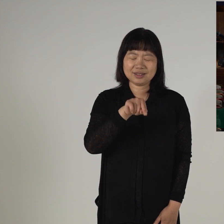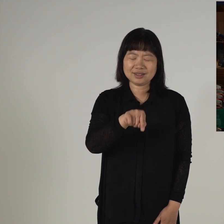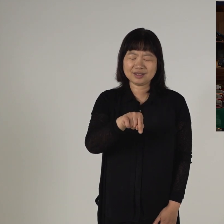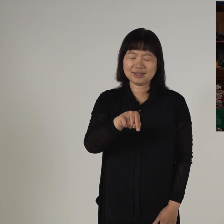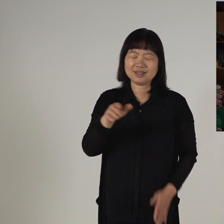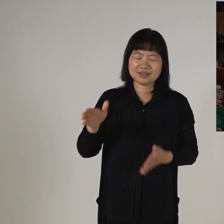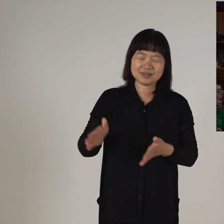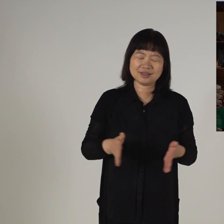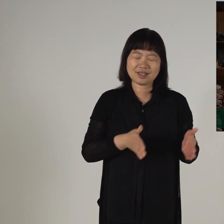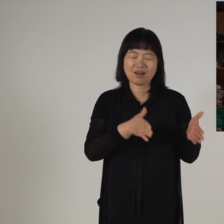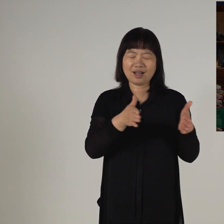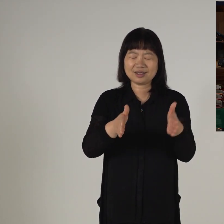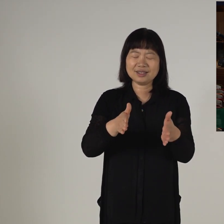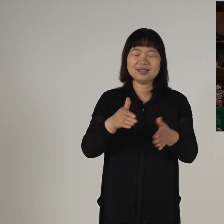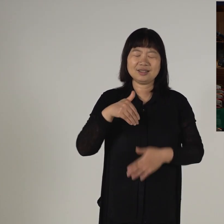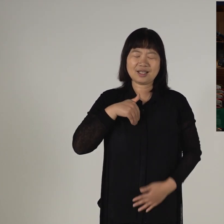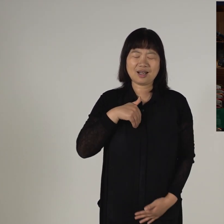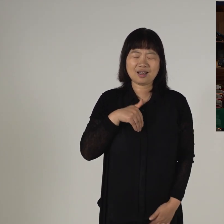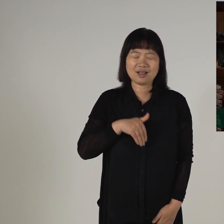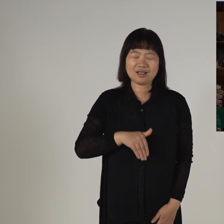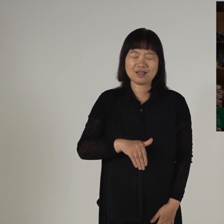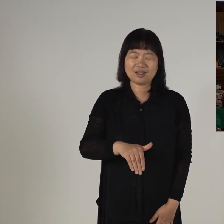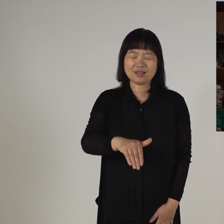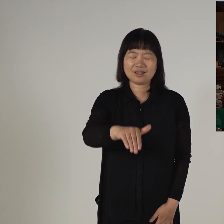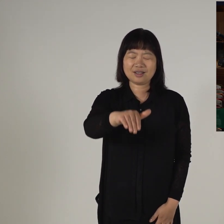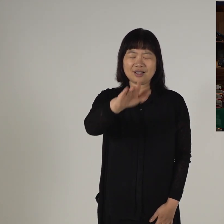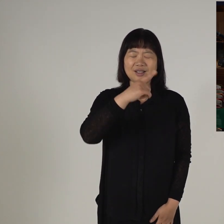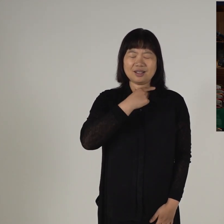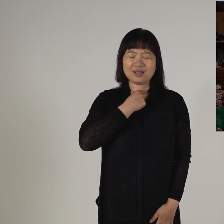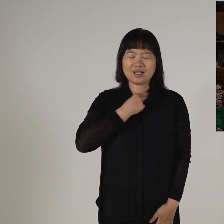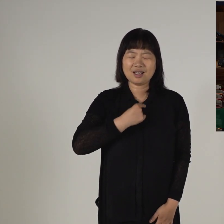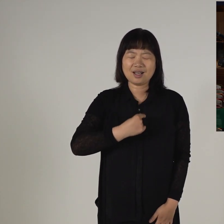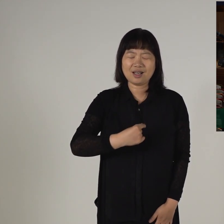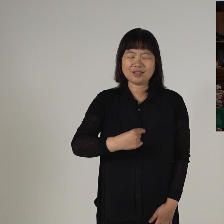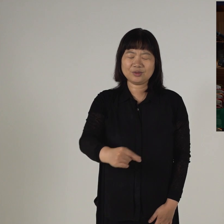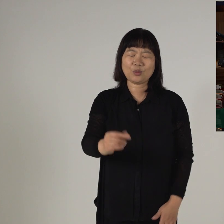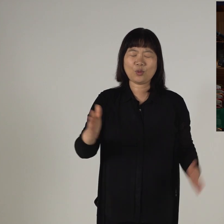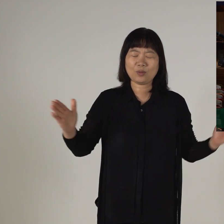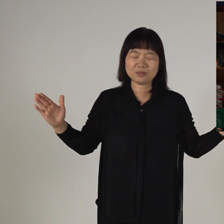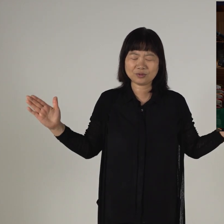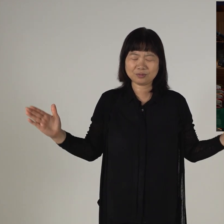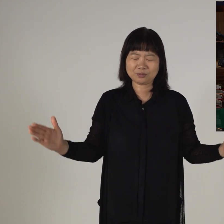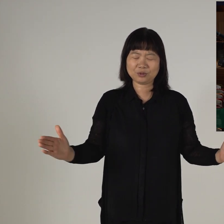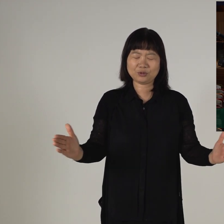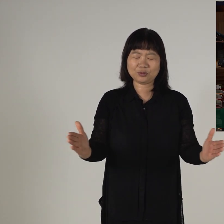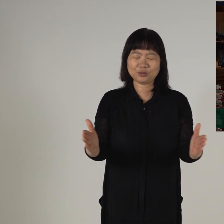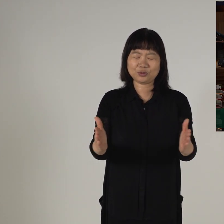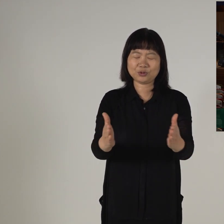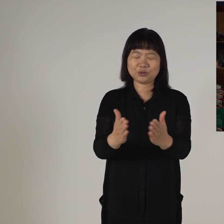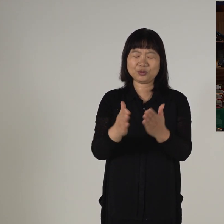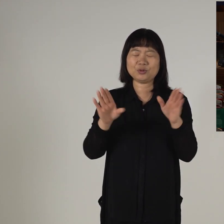나는 이 길을 가리라. 좁은